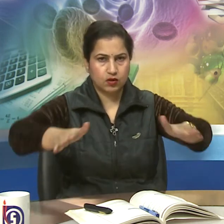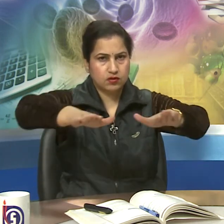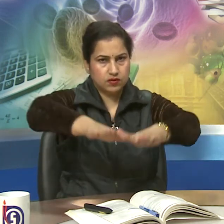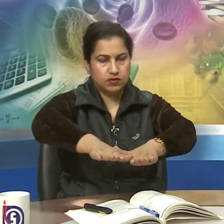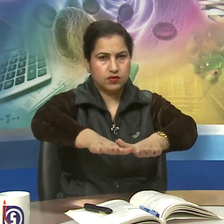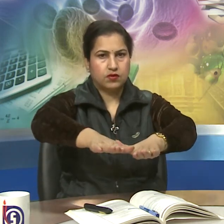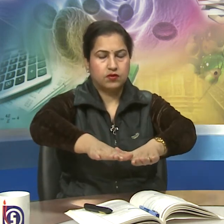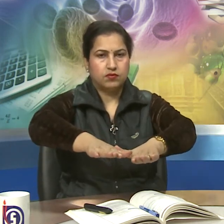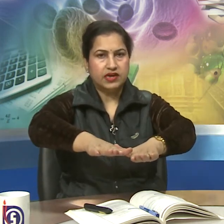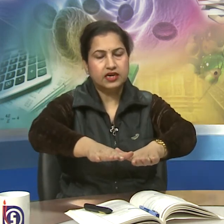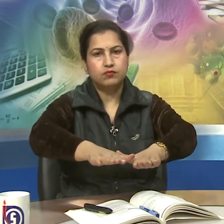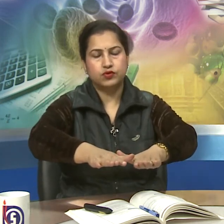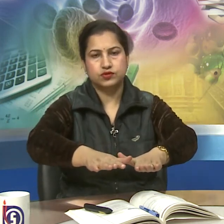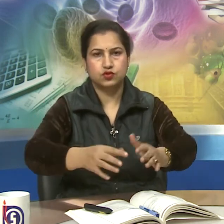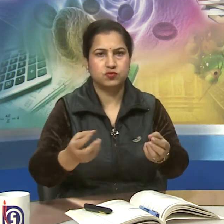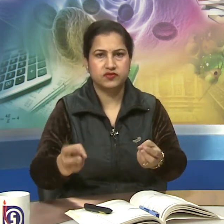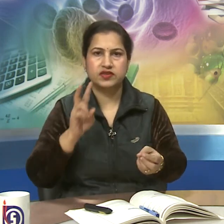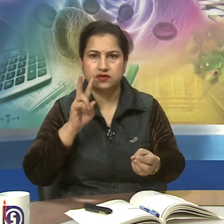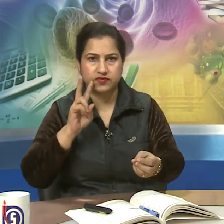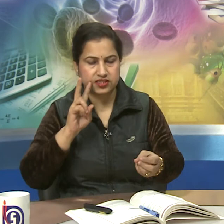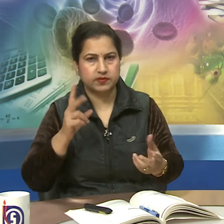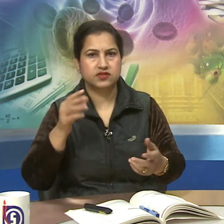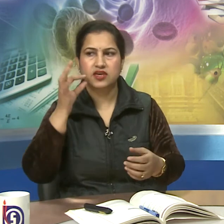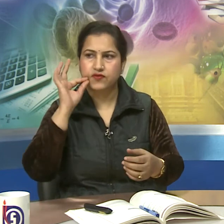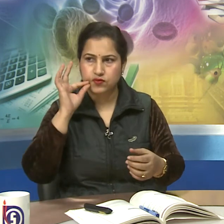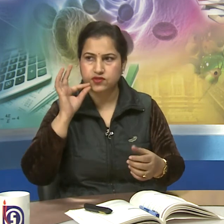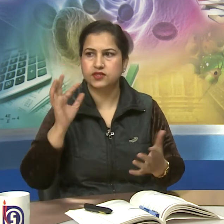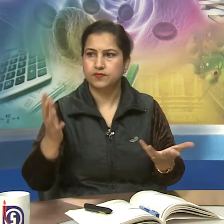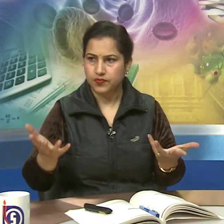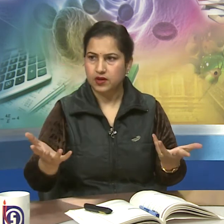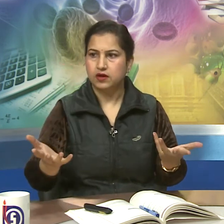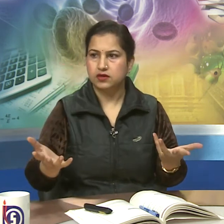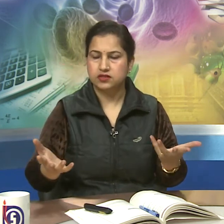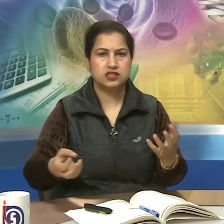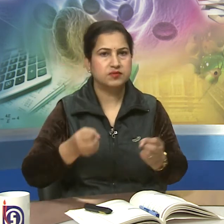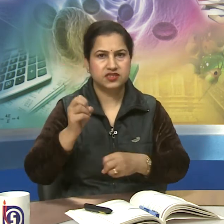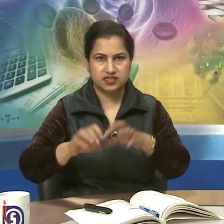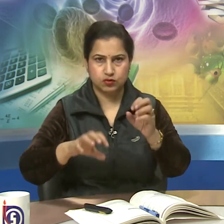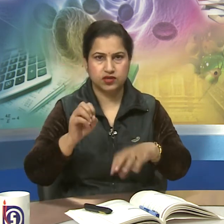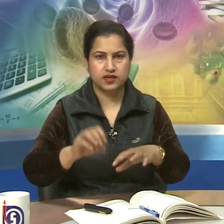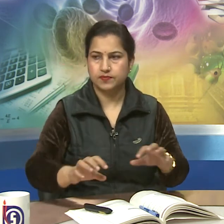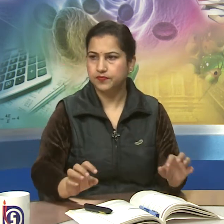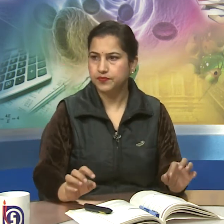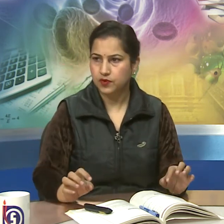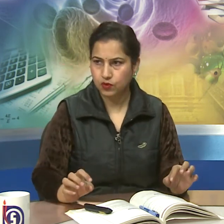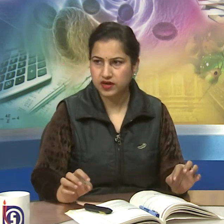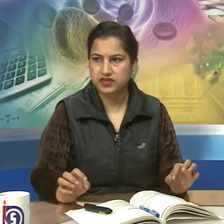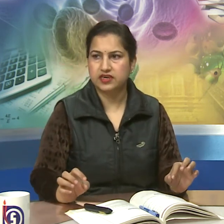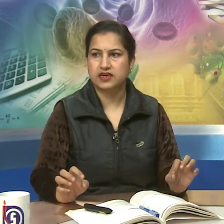और डिकंपोज जो भी वेजिटेबल्स फ्रूट्स नियुक्ति हैं ओके ठीक है